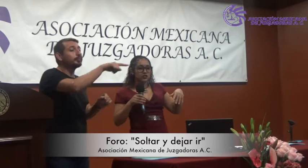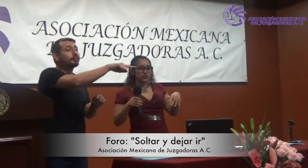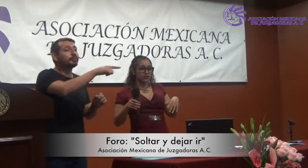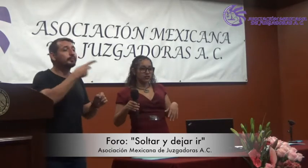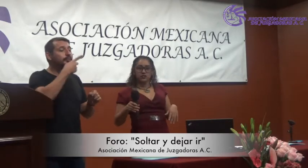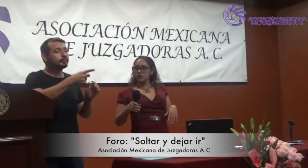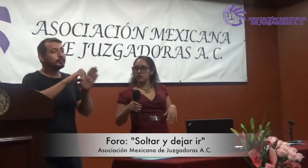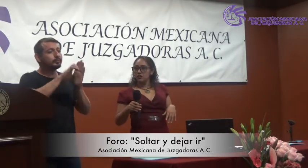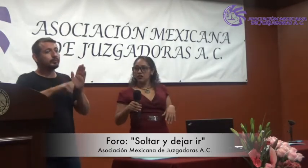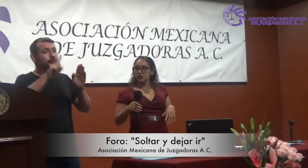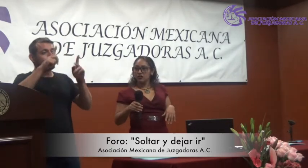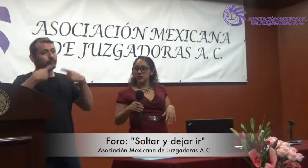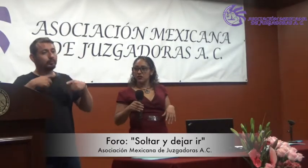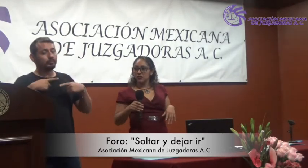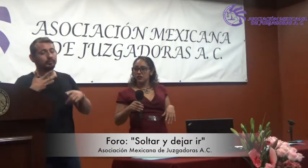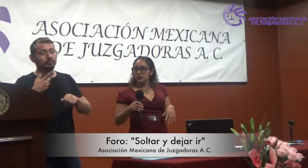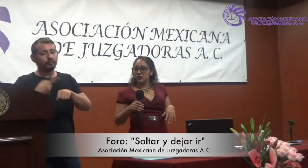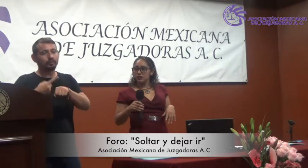Esto es...